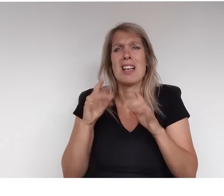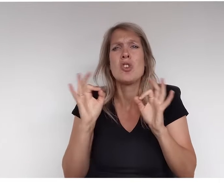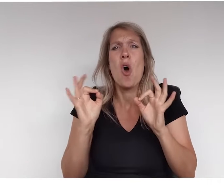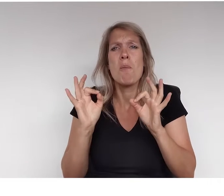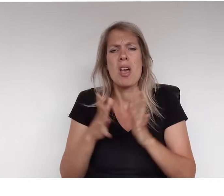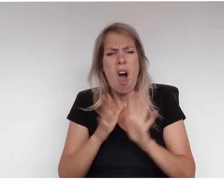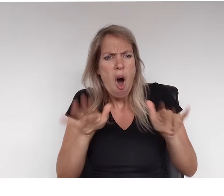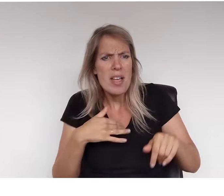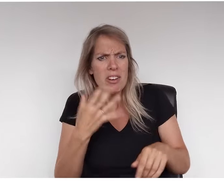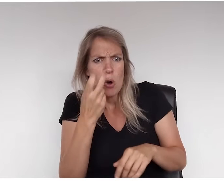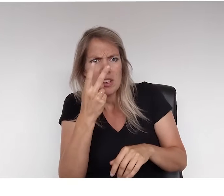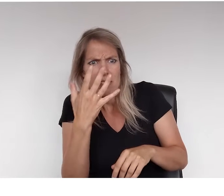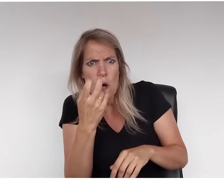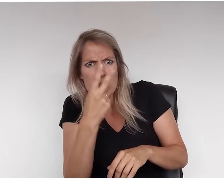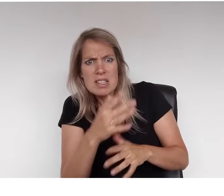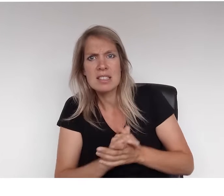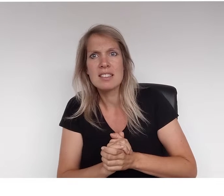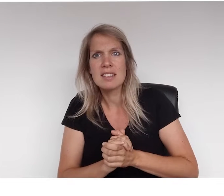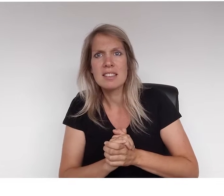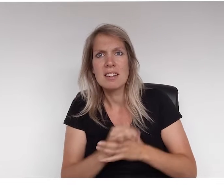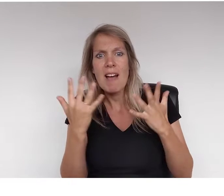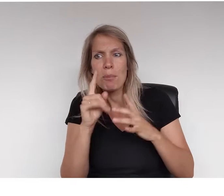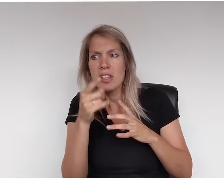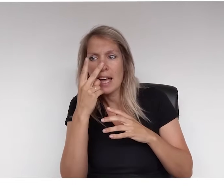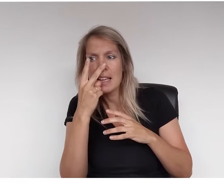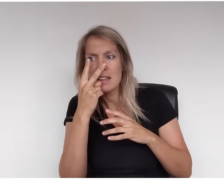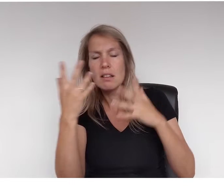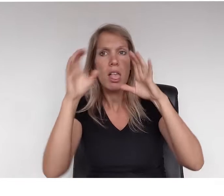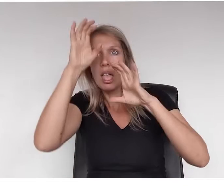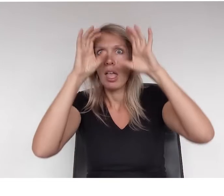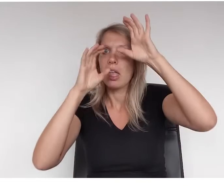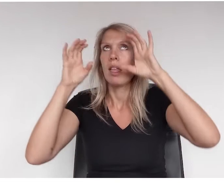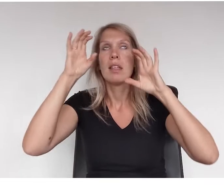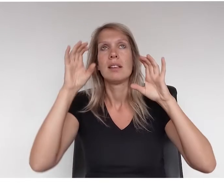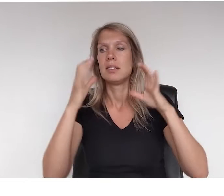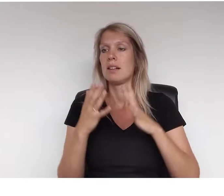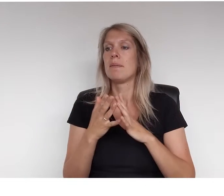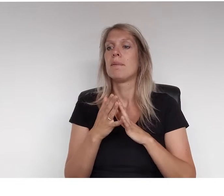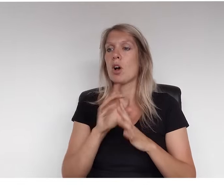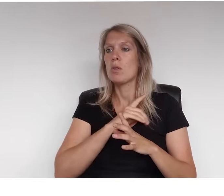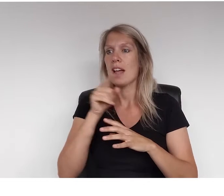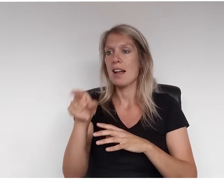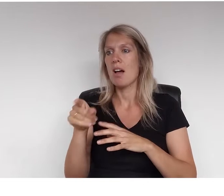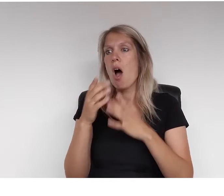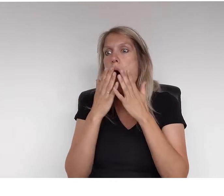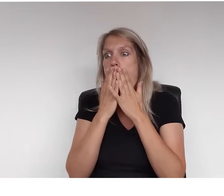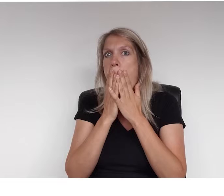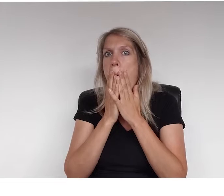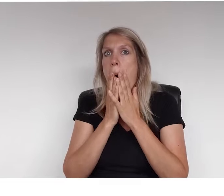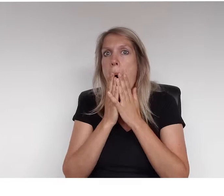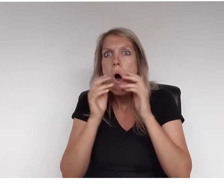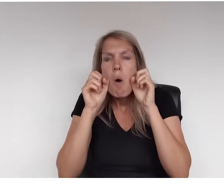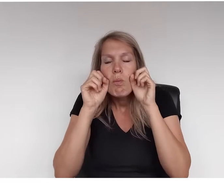Ik wil ook zien, ik wil ook zien. Waar zo? Waar moet ik kijken? Nee, nee, nee. Waar moet ik heen? Ja, daar. Oh, daar. Ga kijken. Oh,